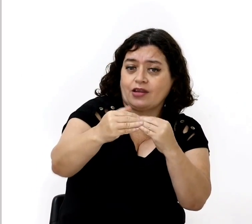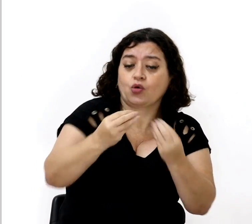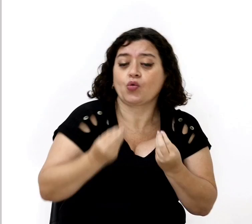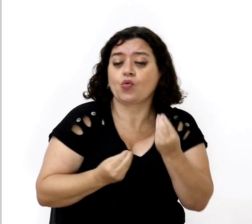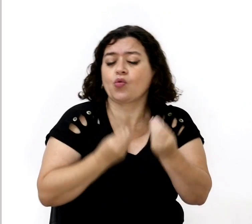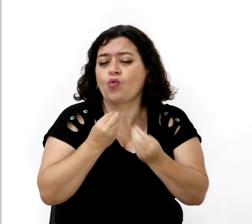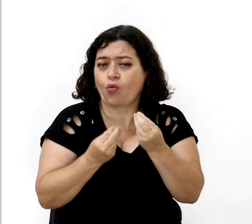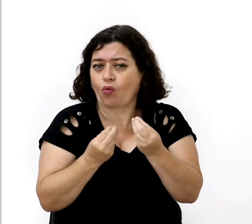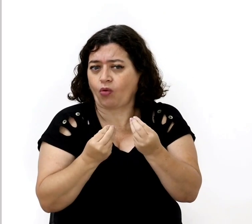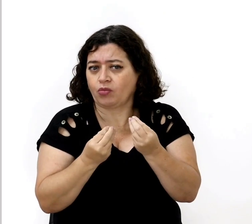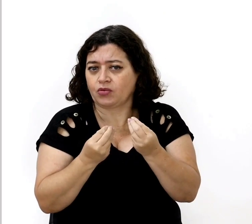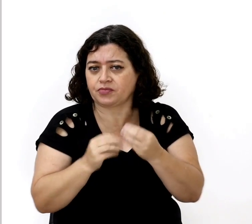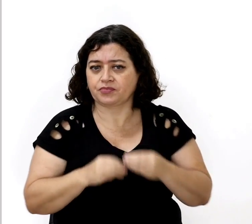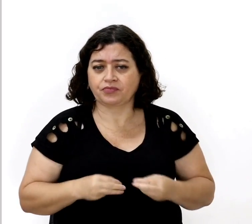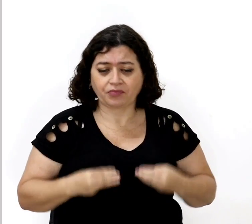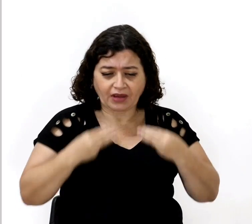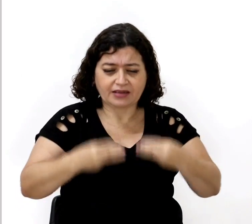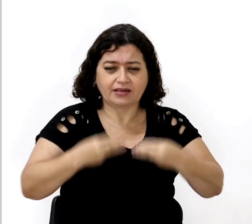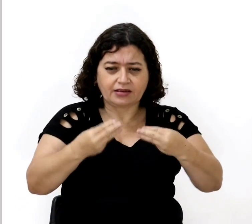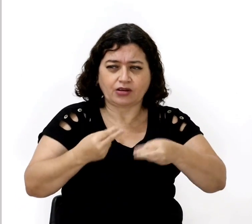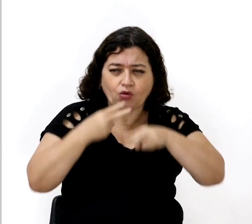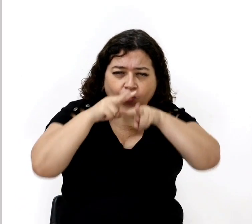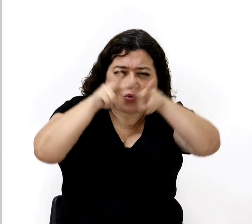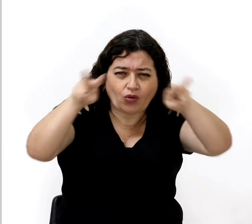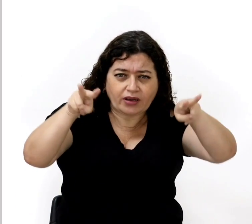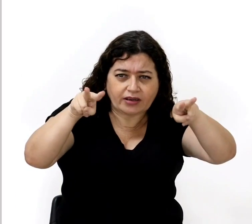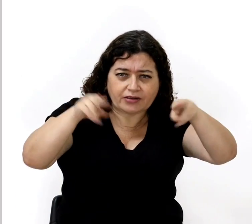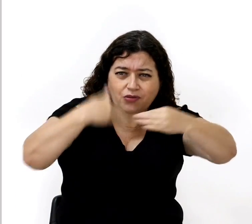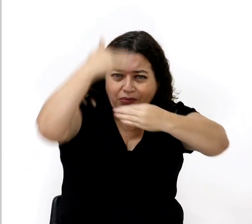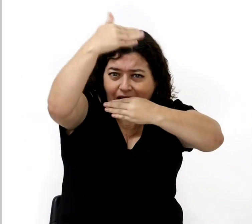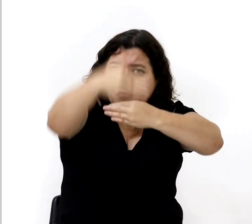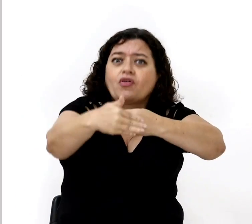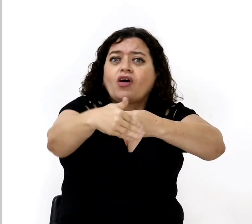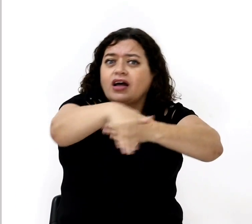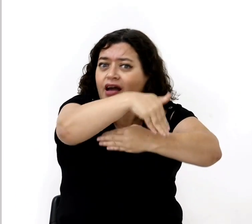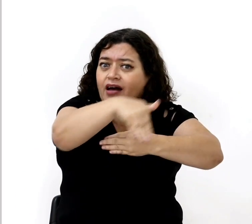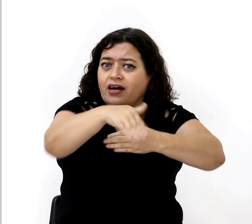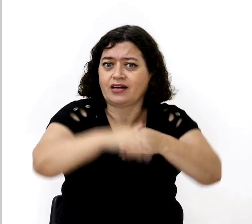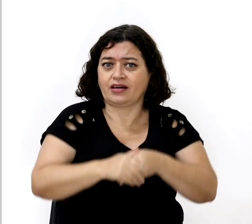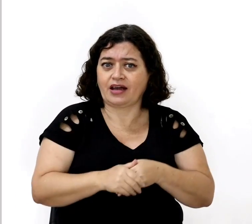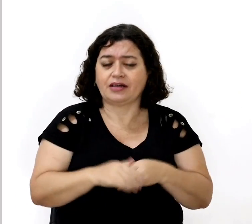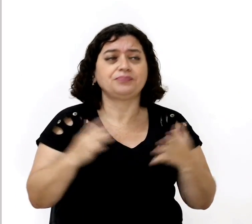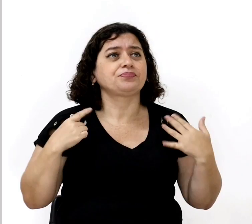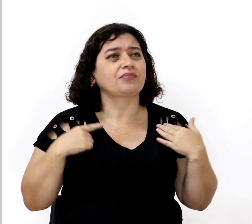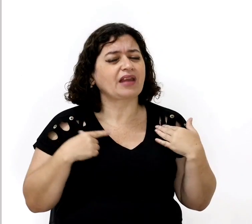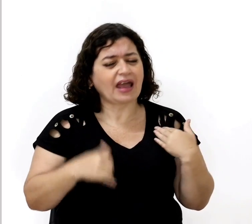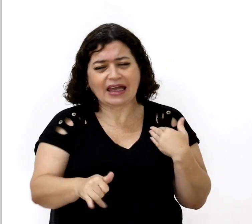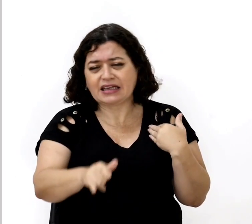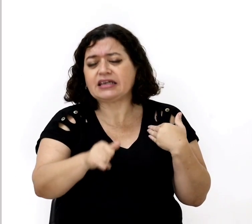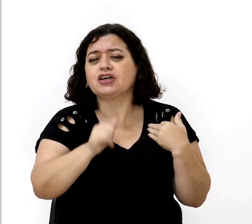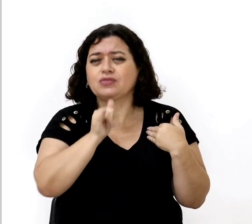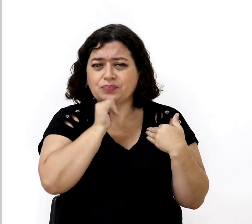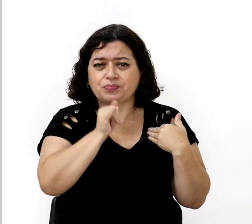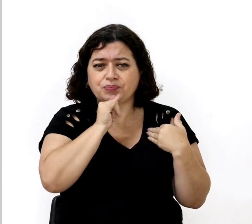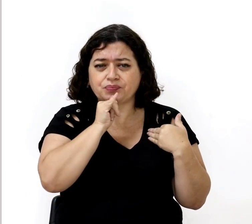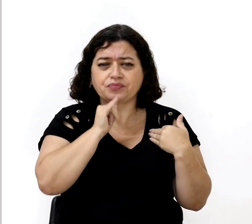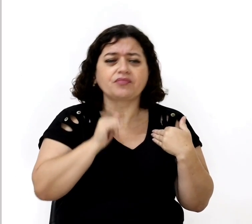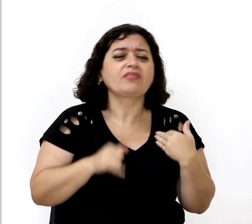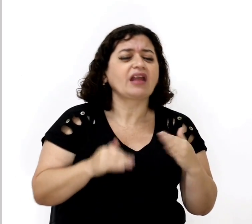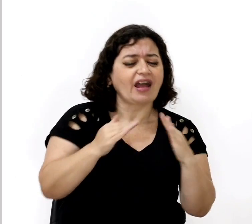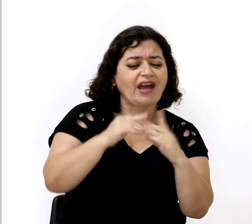pensar ministerialmente olhando para fora. É óbvio que a igreja tem exercido esse papel, por exemplo, da